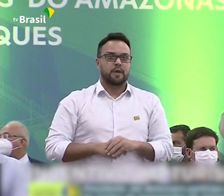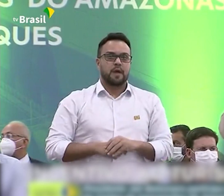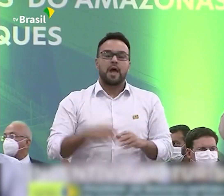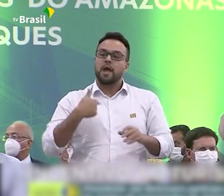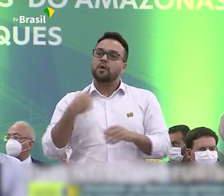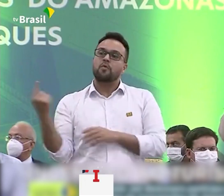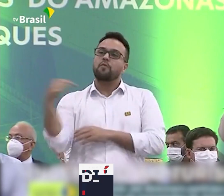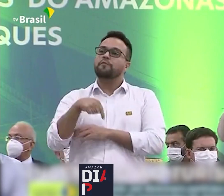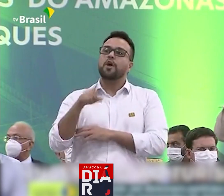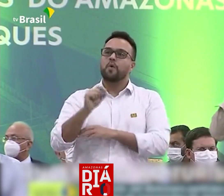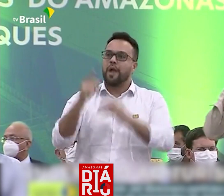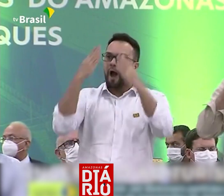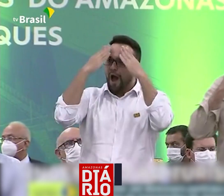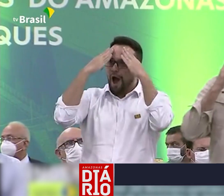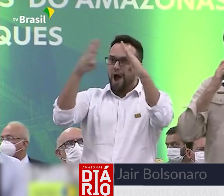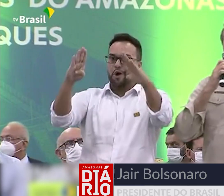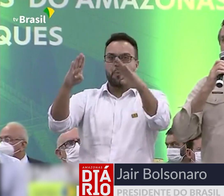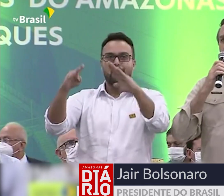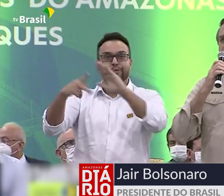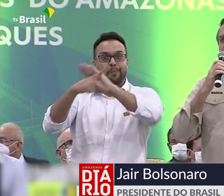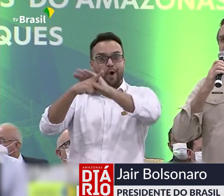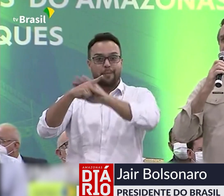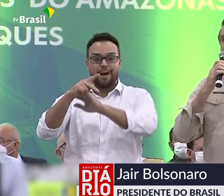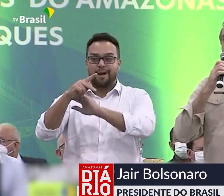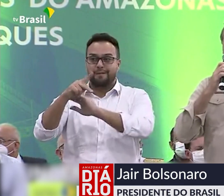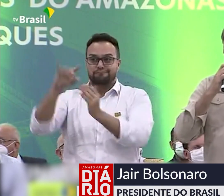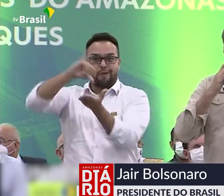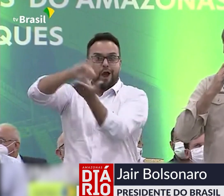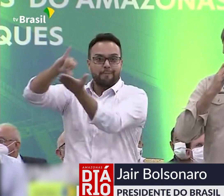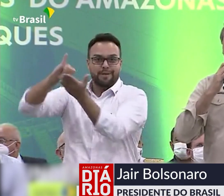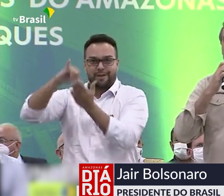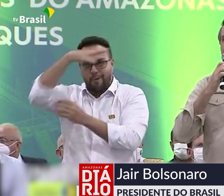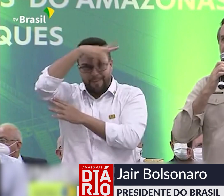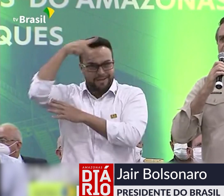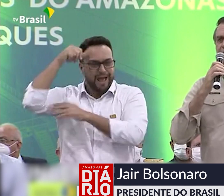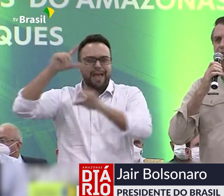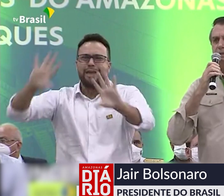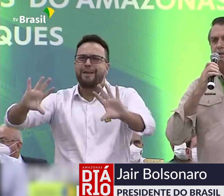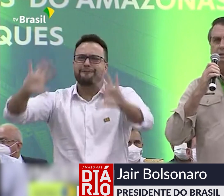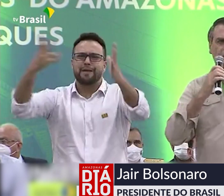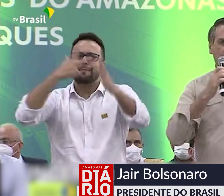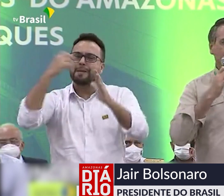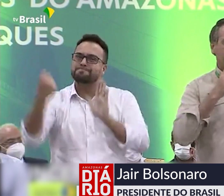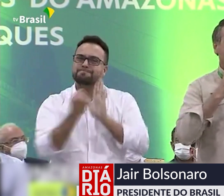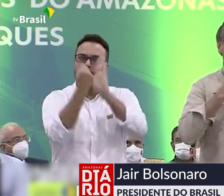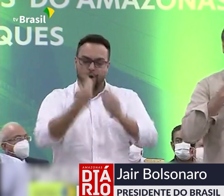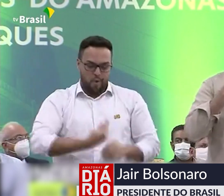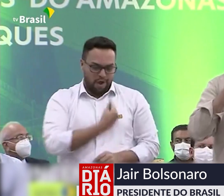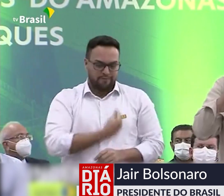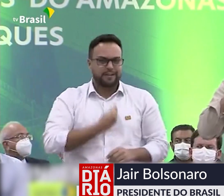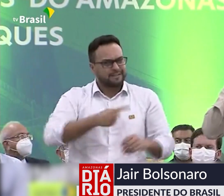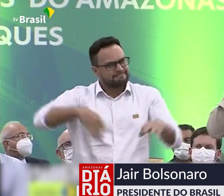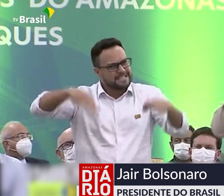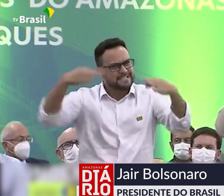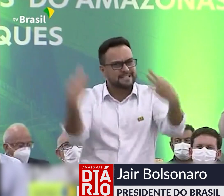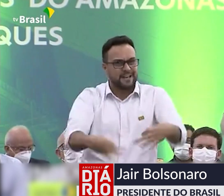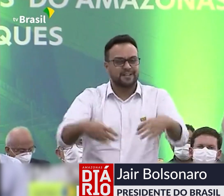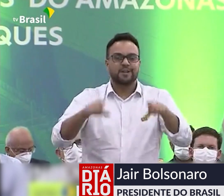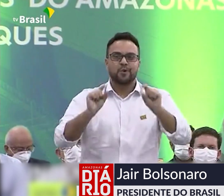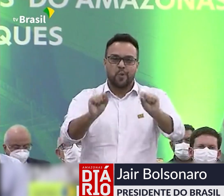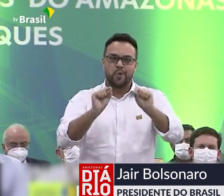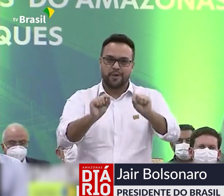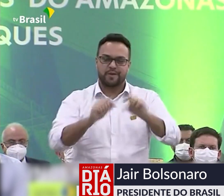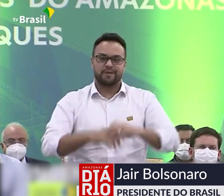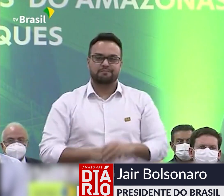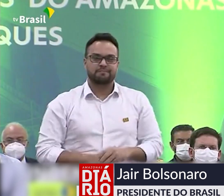no aeroporto dessa capital. Um dos eventos mais marcantes da minha vida. E com toda a certeza, fez